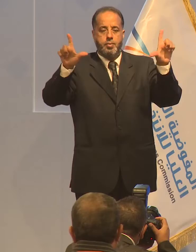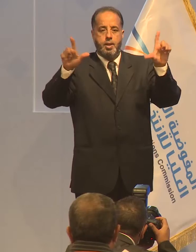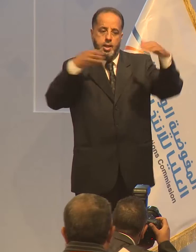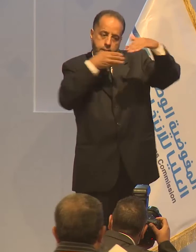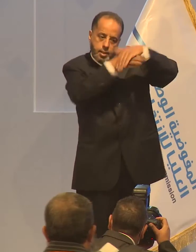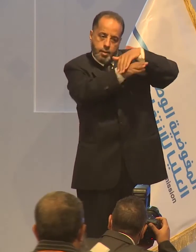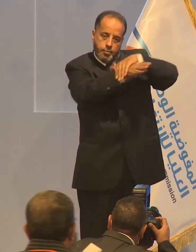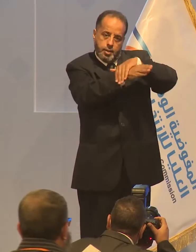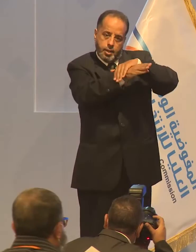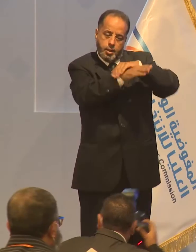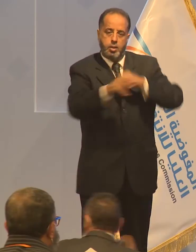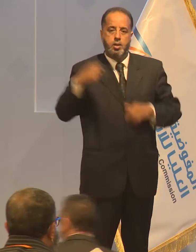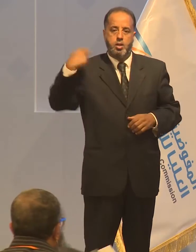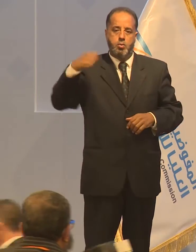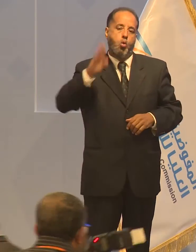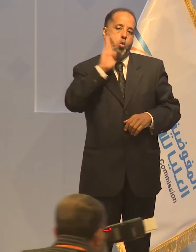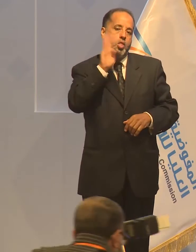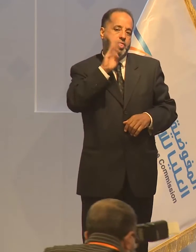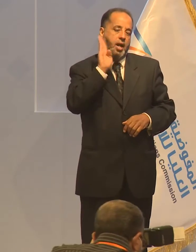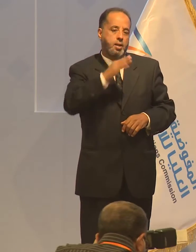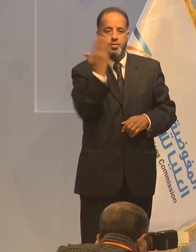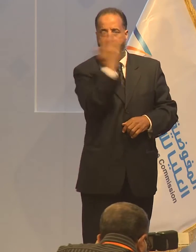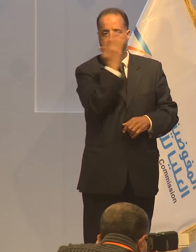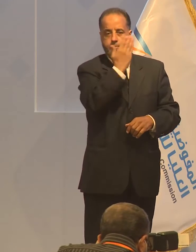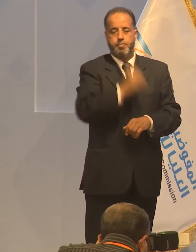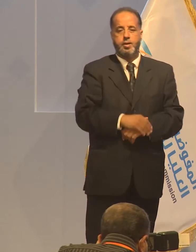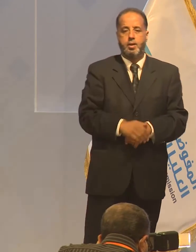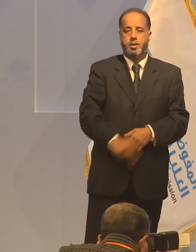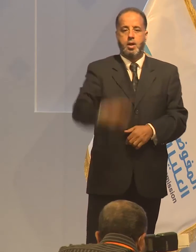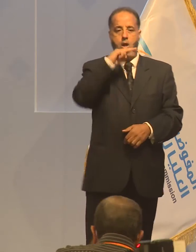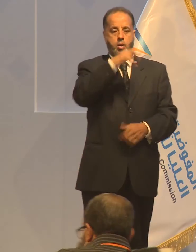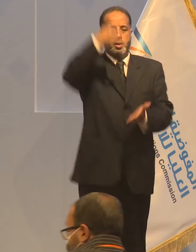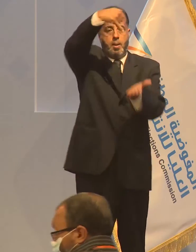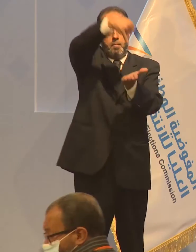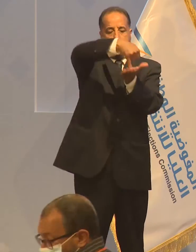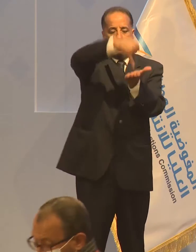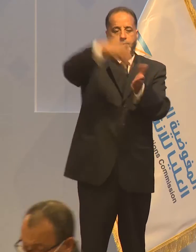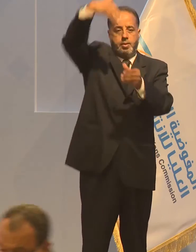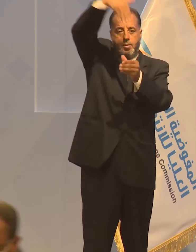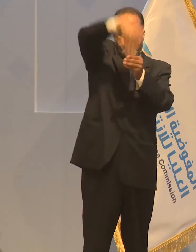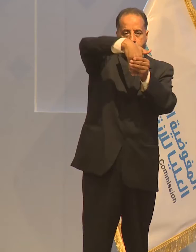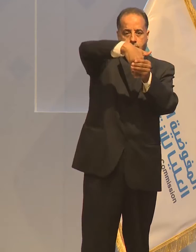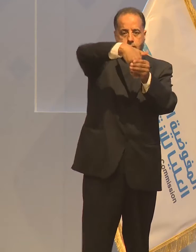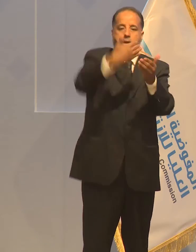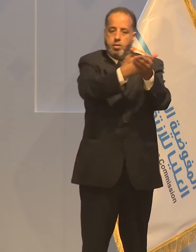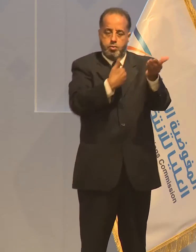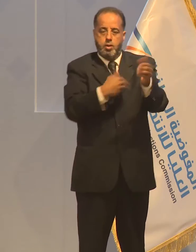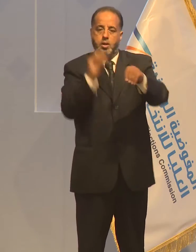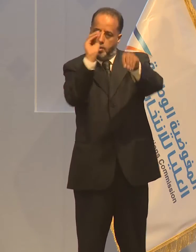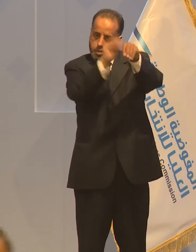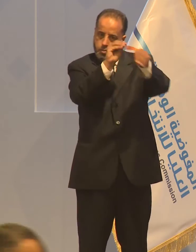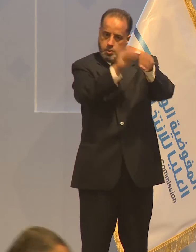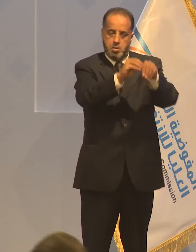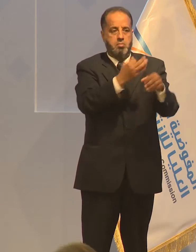داخل تابع لوزارة التربية والتعليم، وهذه المراكز الانتخابية سبق وأن أدت عملها